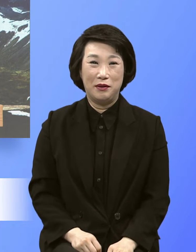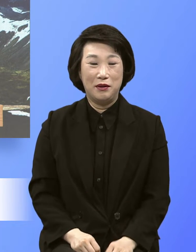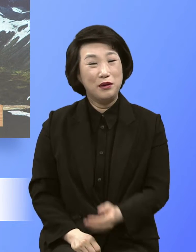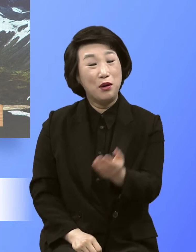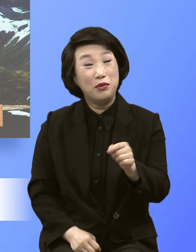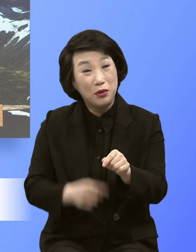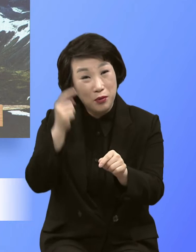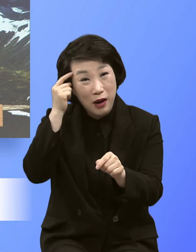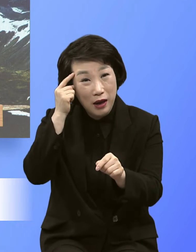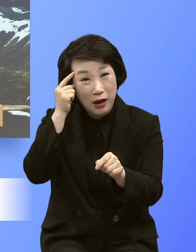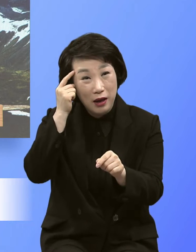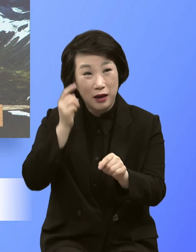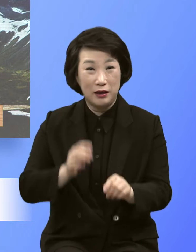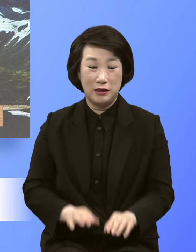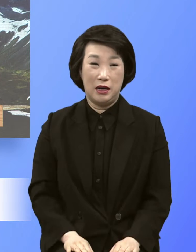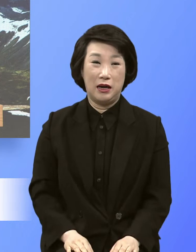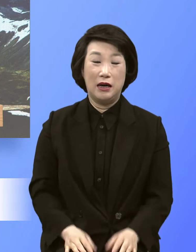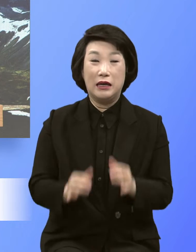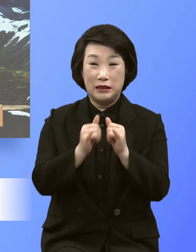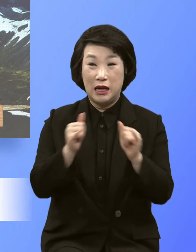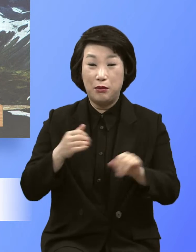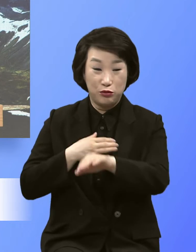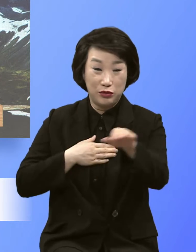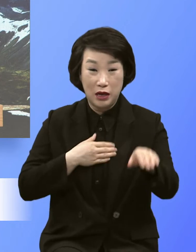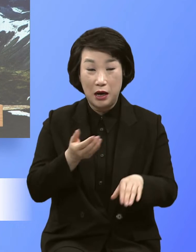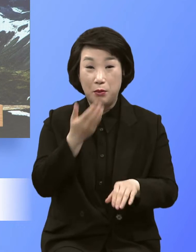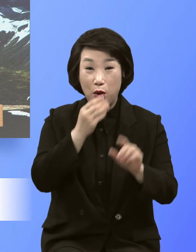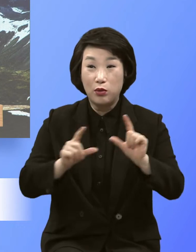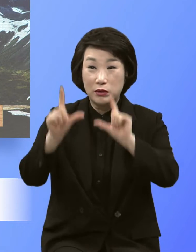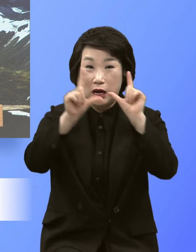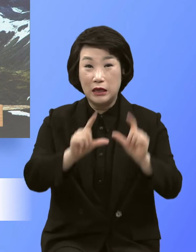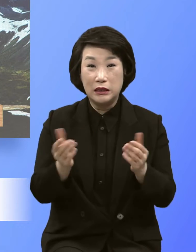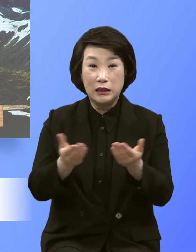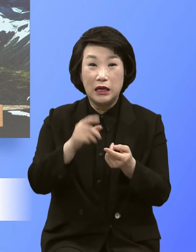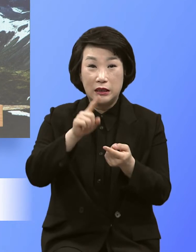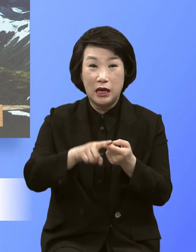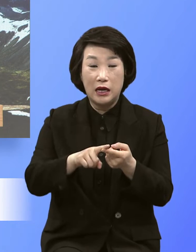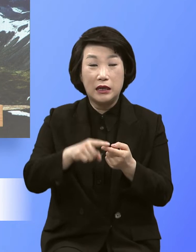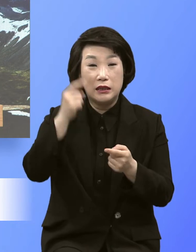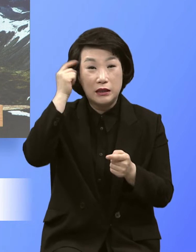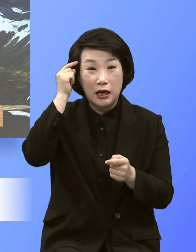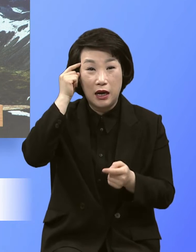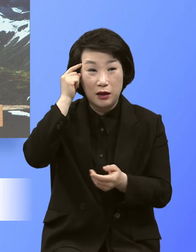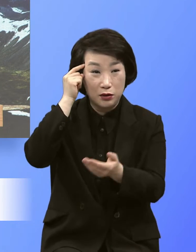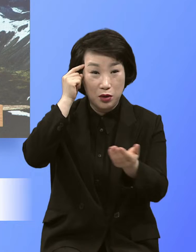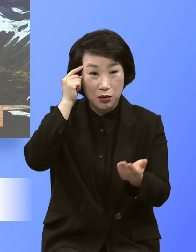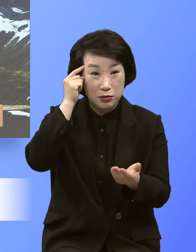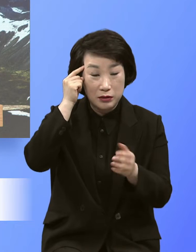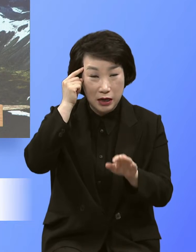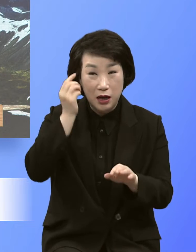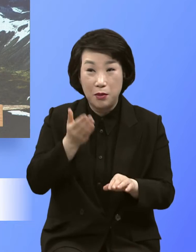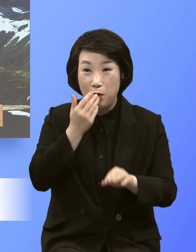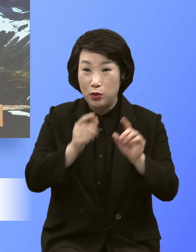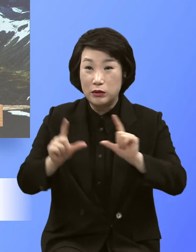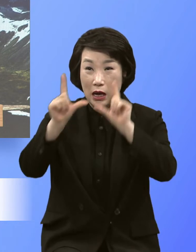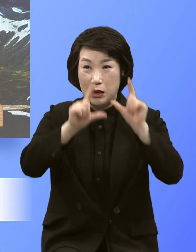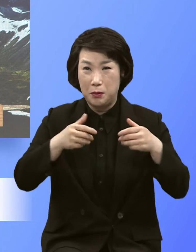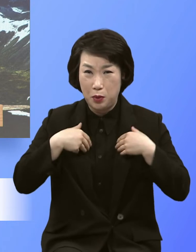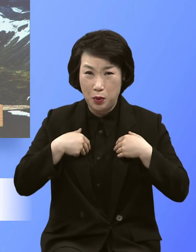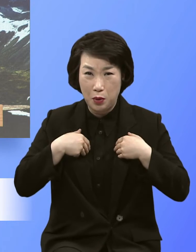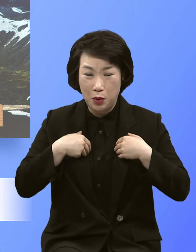왜 그러냐? 사람 먹고 사는 데 대한 근성이 먹고 살아야